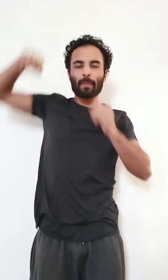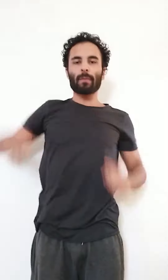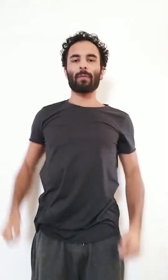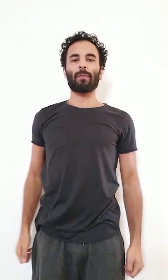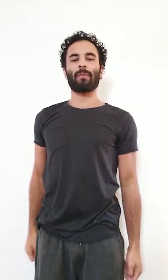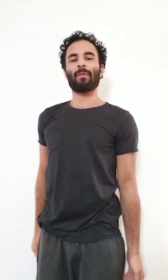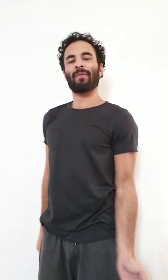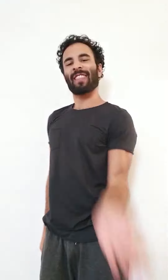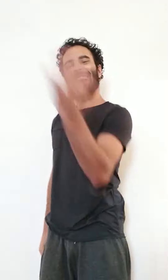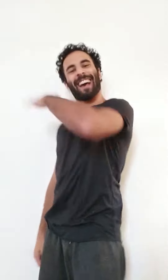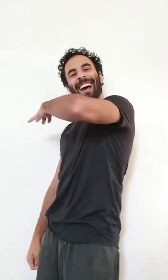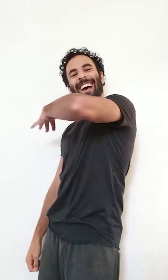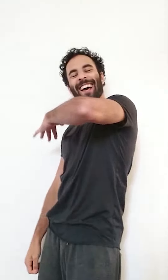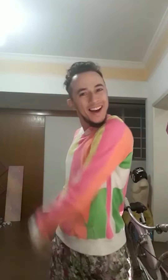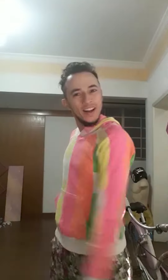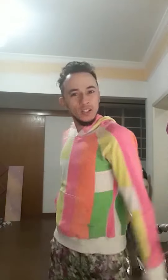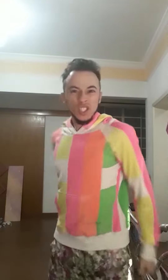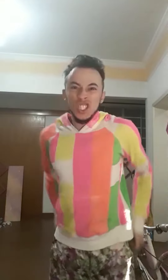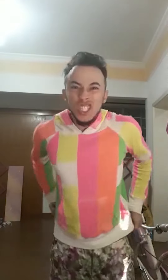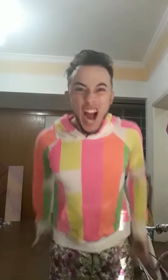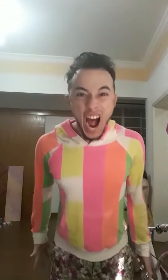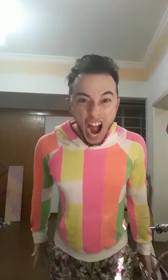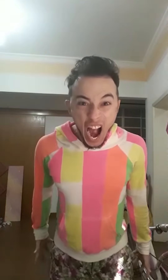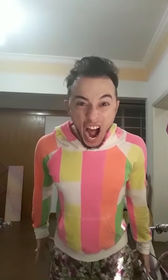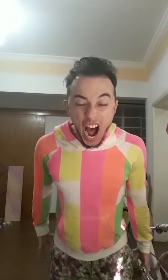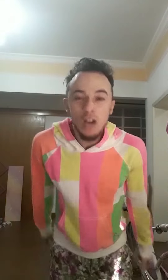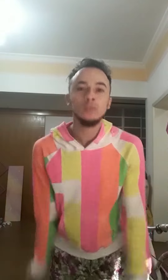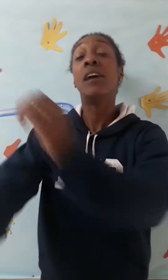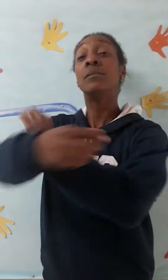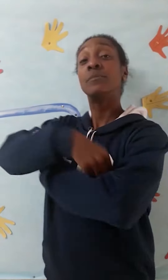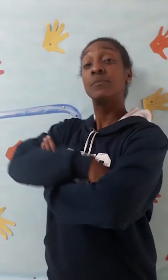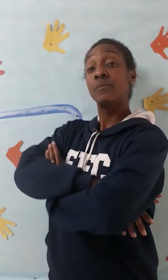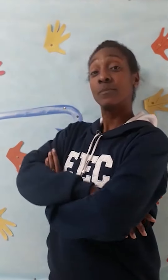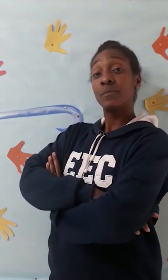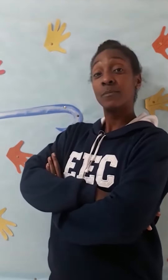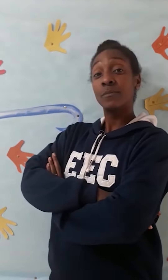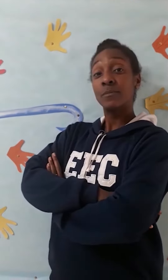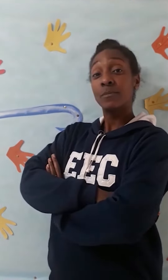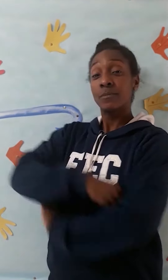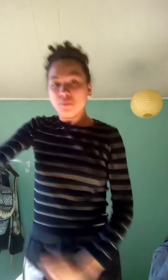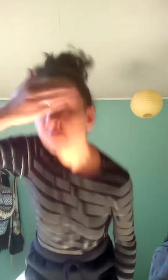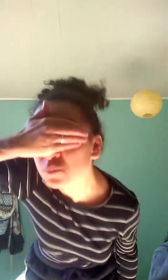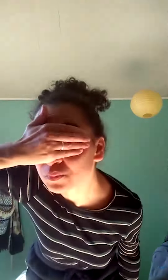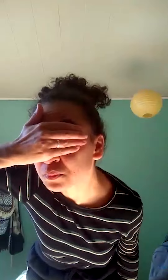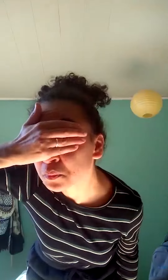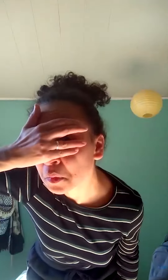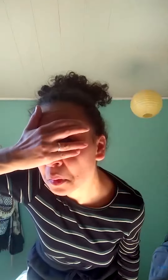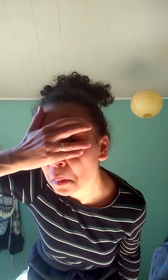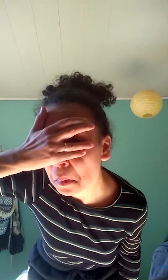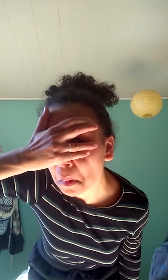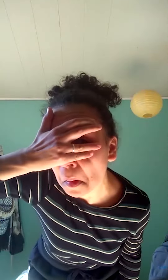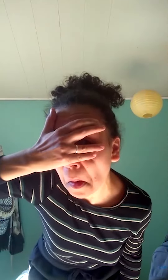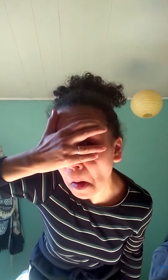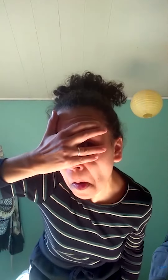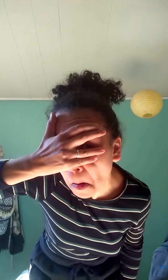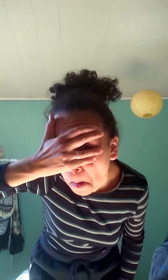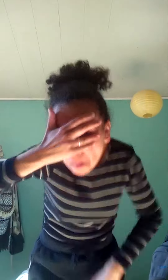quase capitalista. Somos anarquistas, somos o patrão. Somos a justiça, somos o